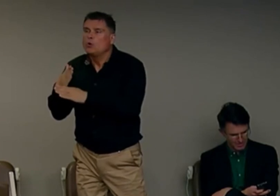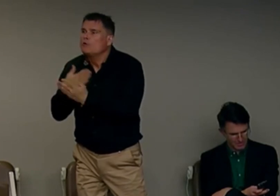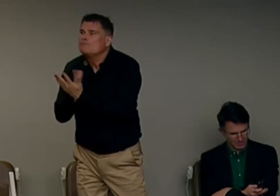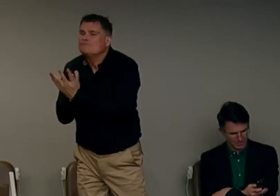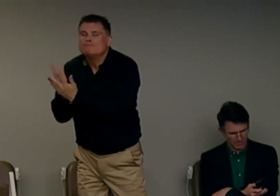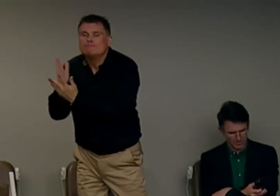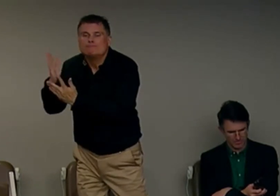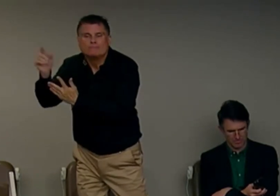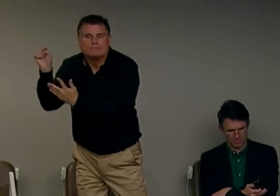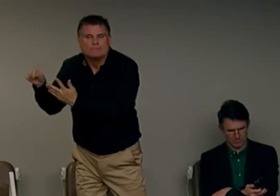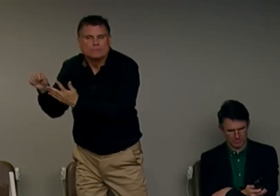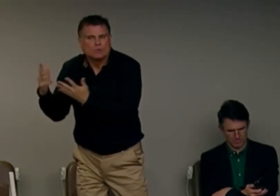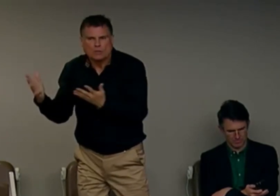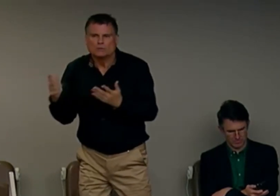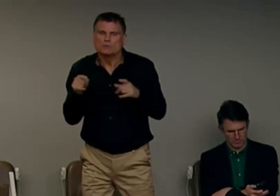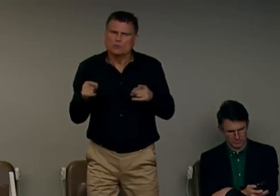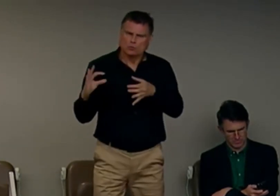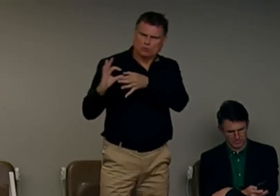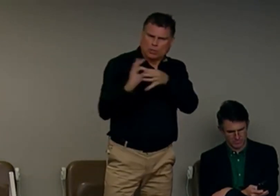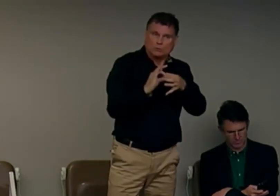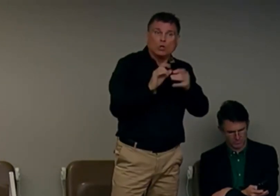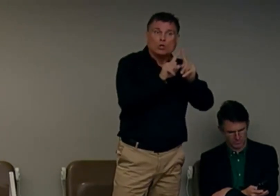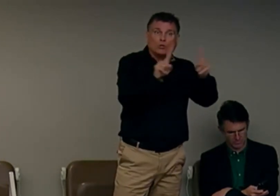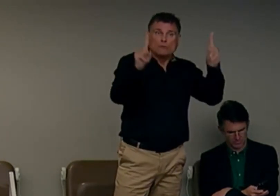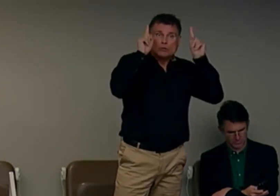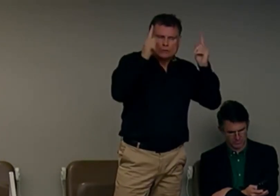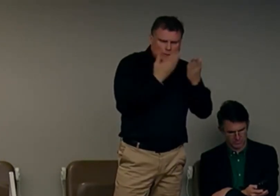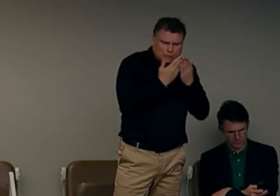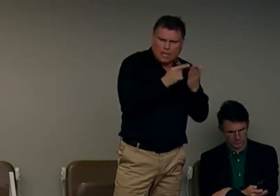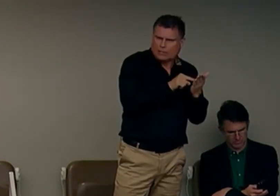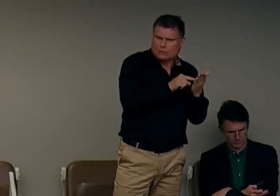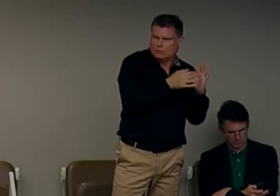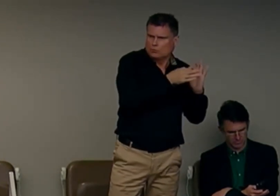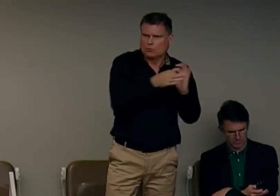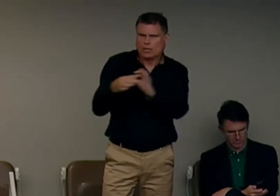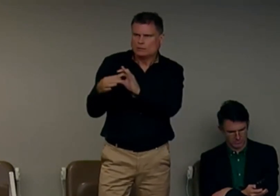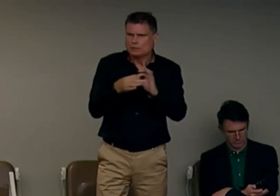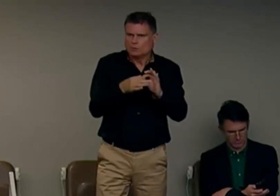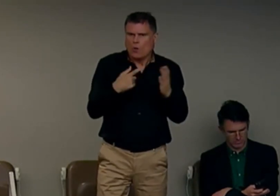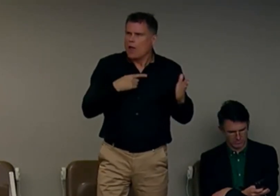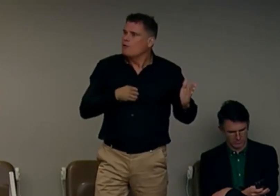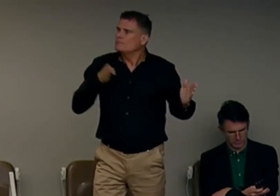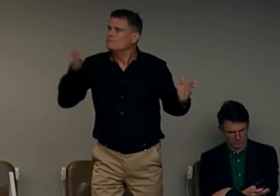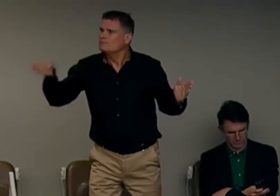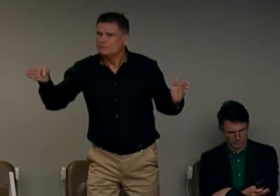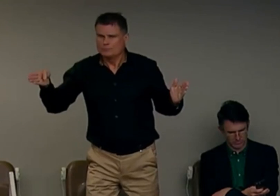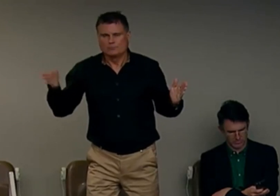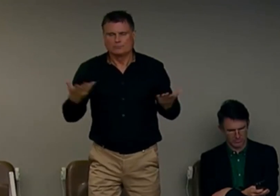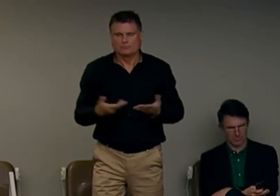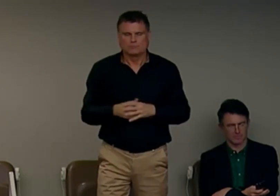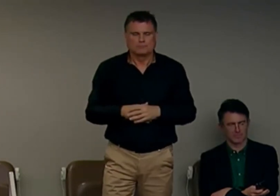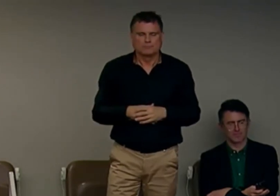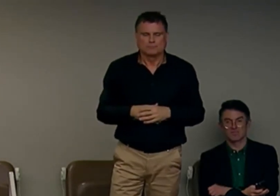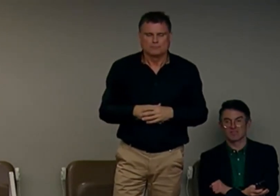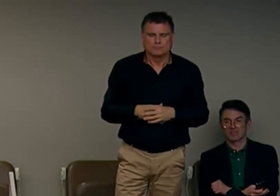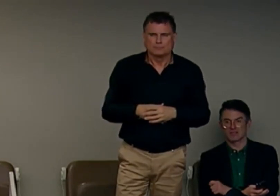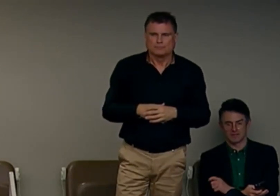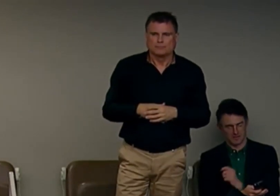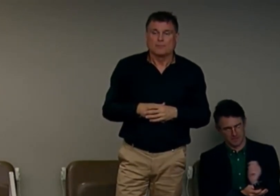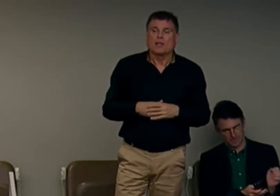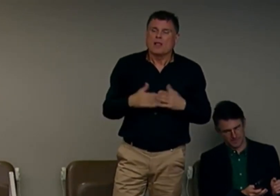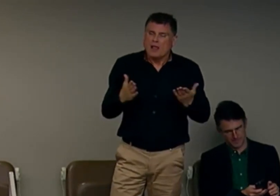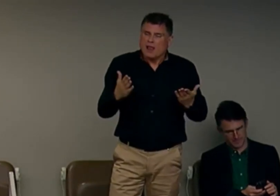L'accessibilité exemplaire des établissements que j'évoquais à l'instant est également destinée à garantir aux étudiants internationaux